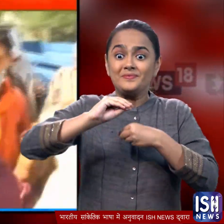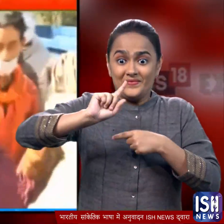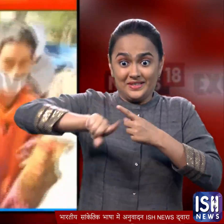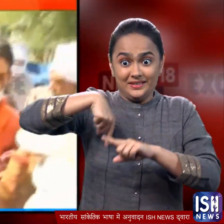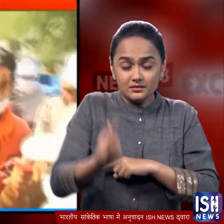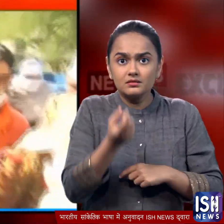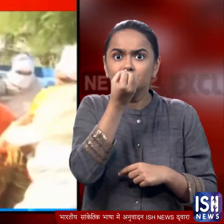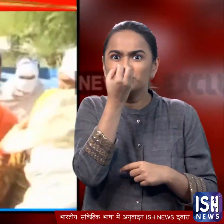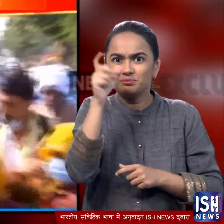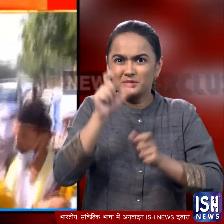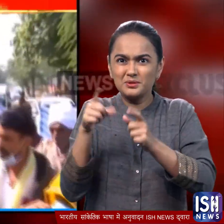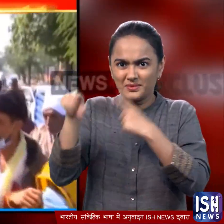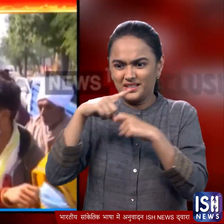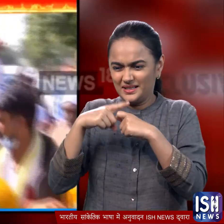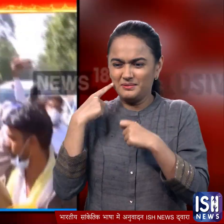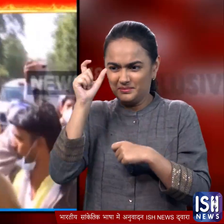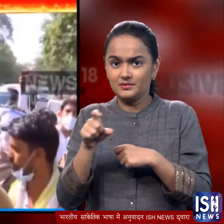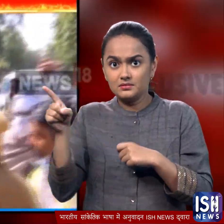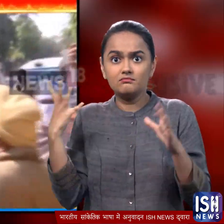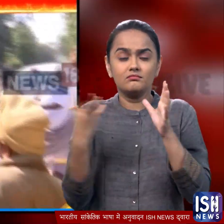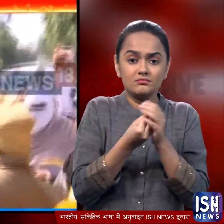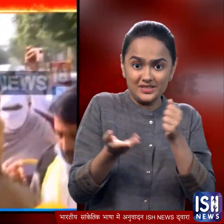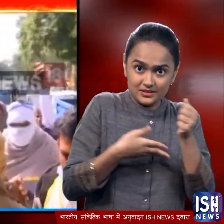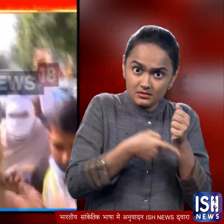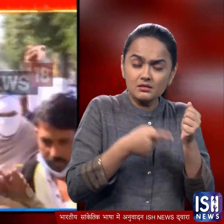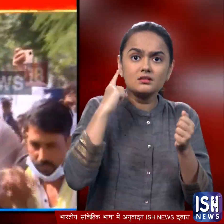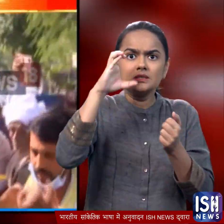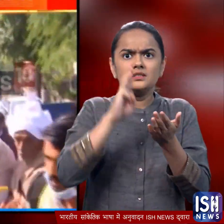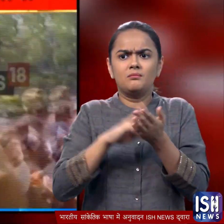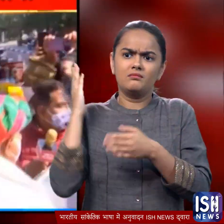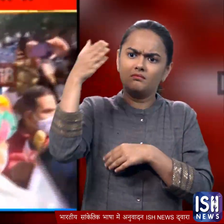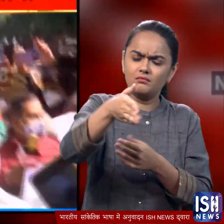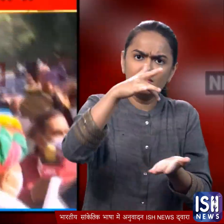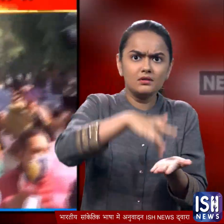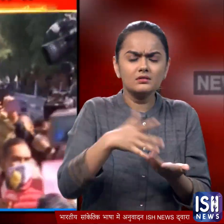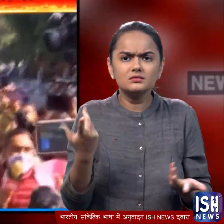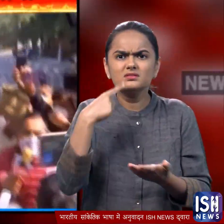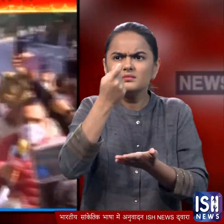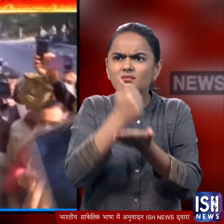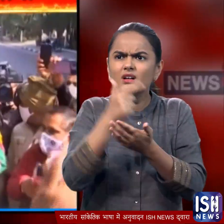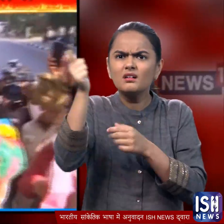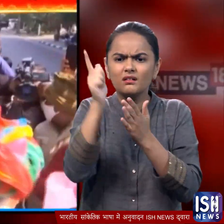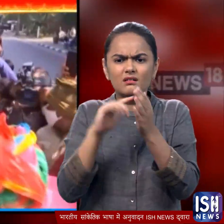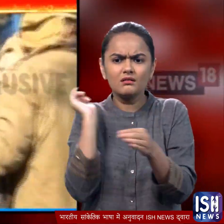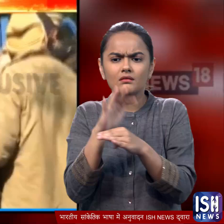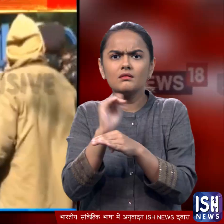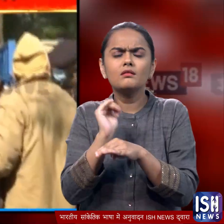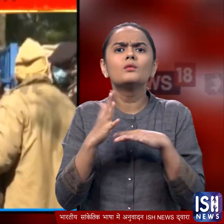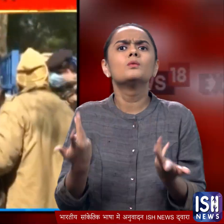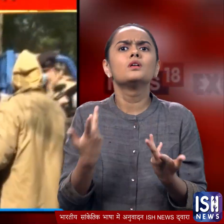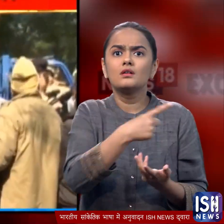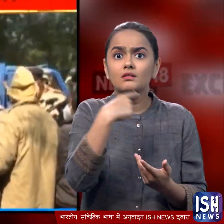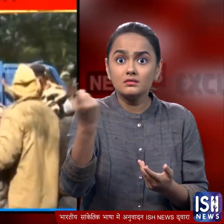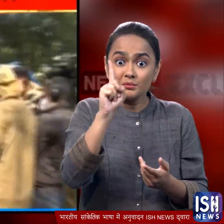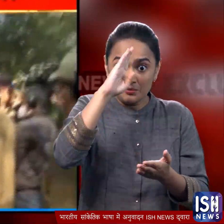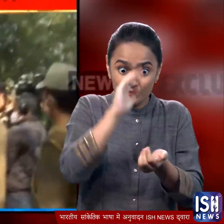जिसके अगले ही दिन बीजेपी सांसद किरोड़ी लाल मीणा उन किसानों के साथ मुख्यमंत्री आवास पर पहुंच गए, जिन्हें बैंकों की तरफ से नोटिस भेजे गए थे। लेकिन वहां